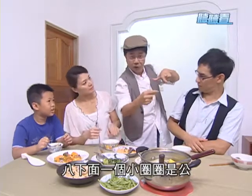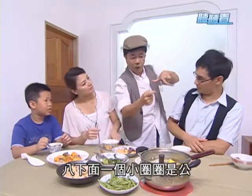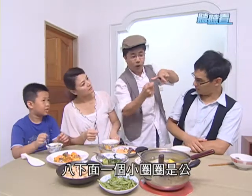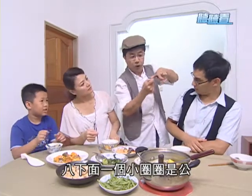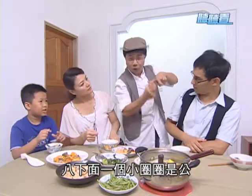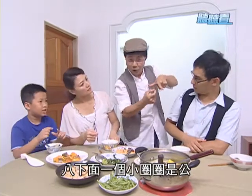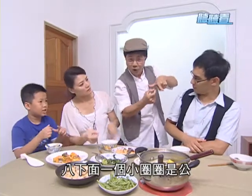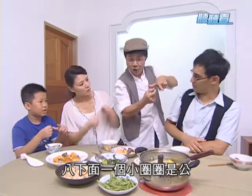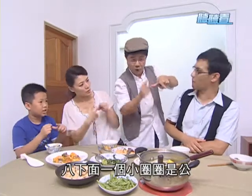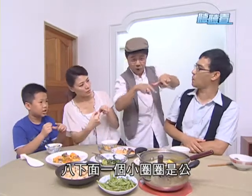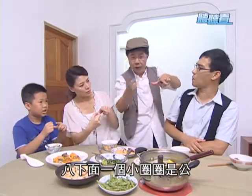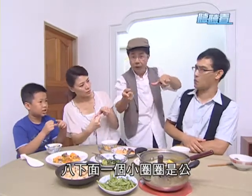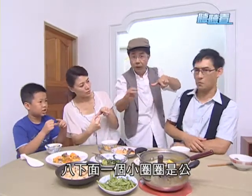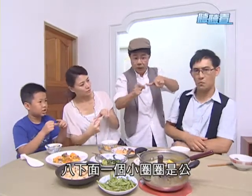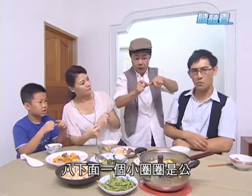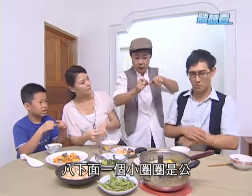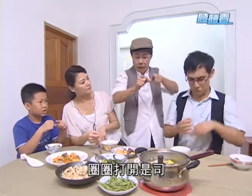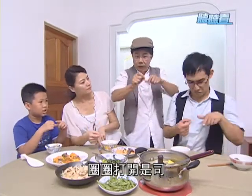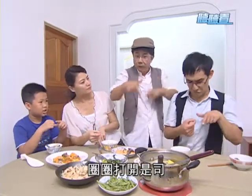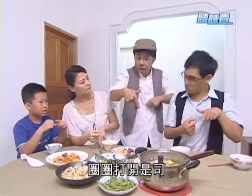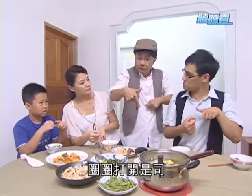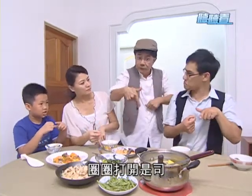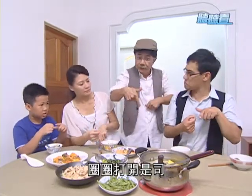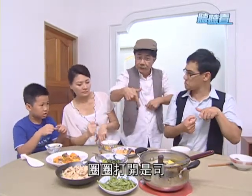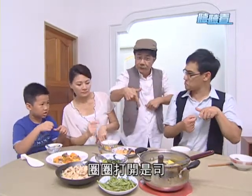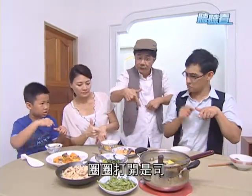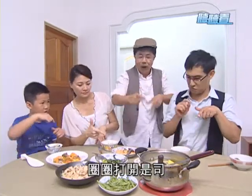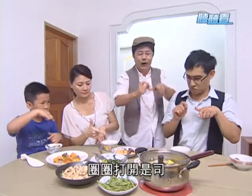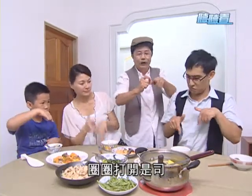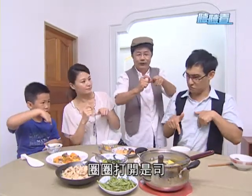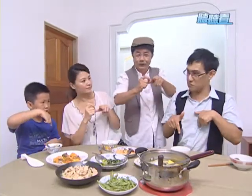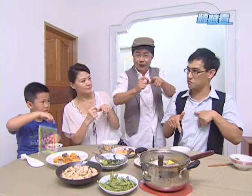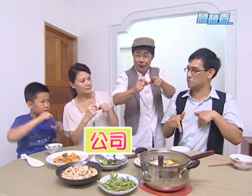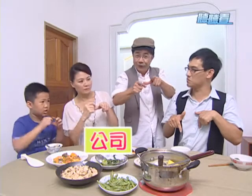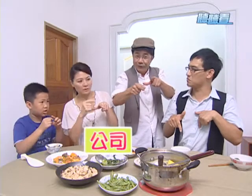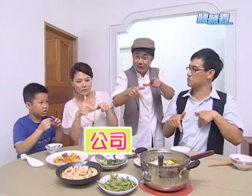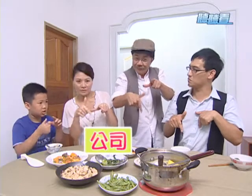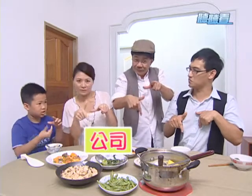公，圈圈打开是司，公司，